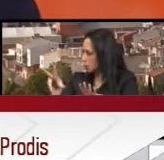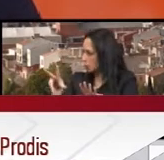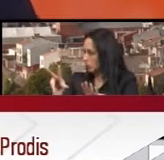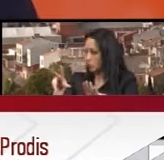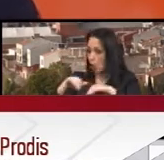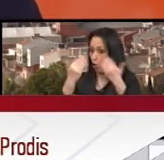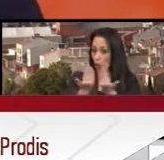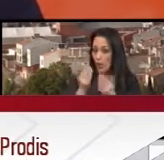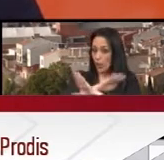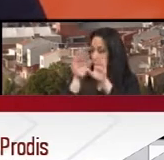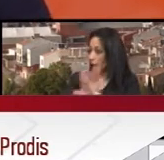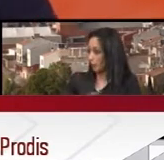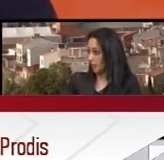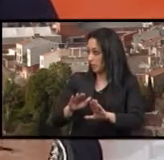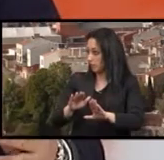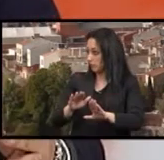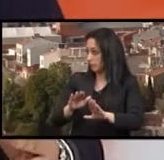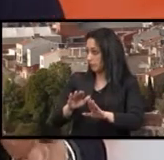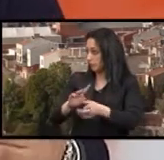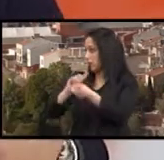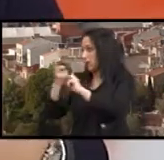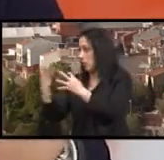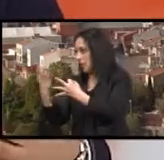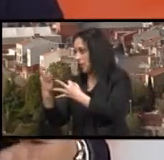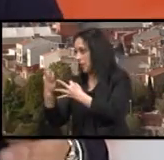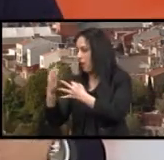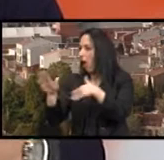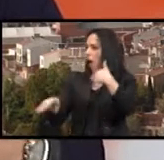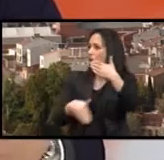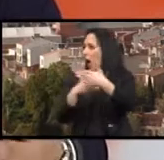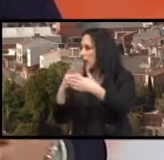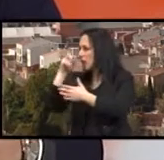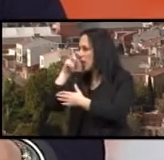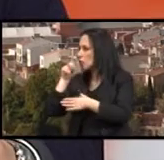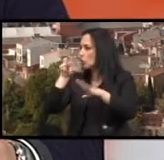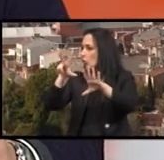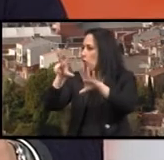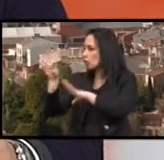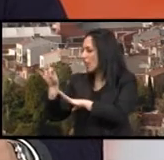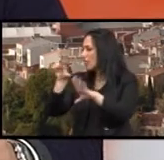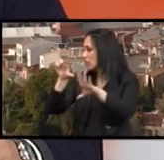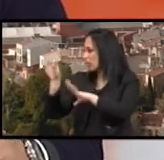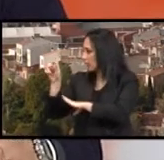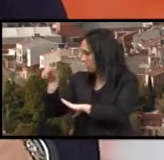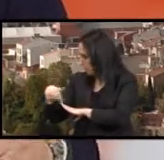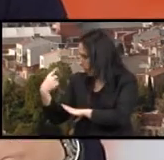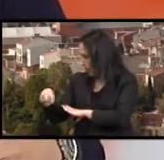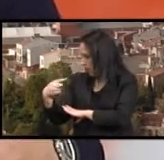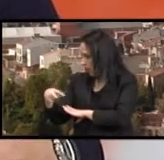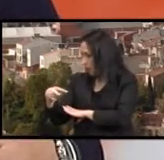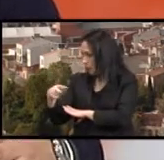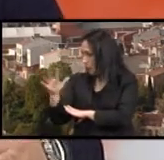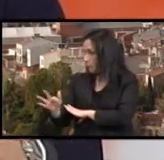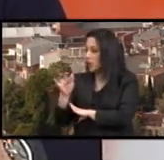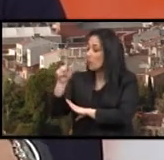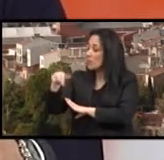col·legis, fins a l'edat adulta de 80, 70, 90 anys. I tenim